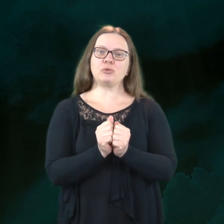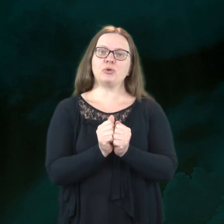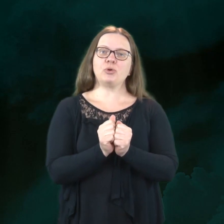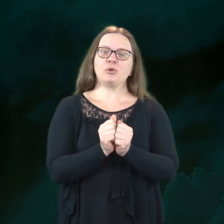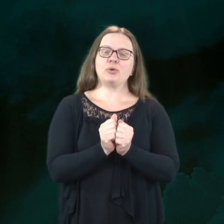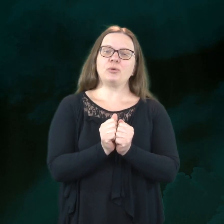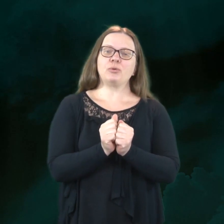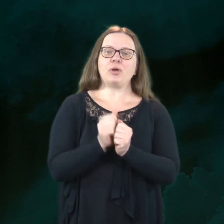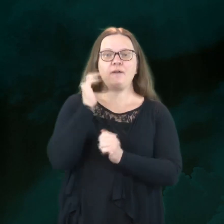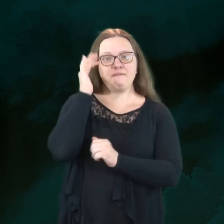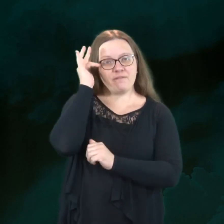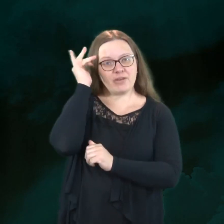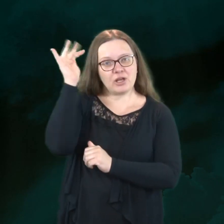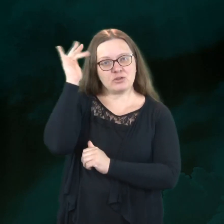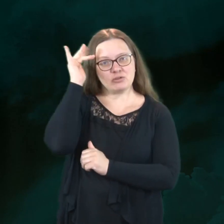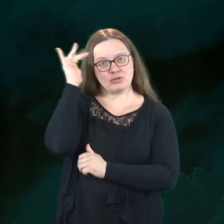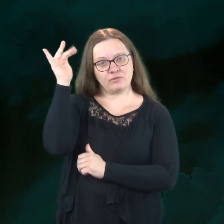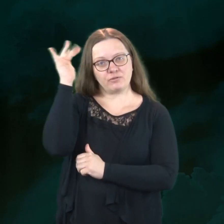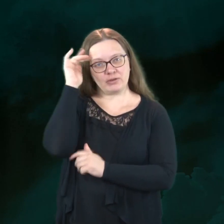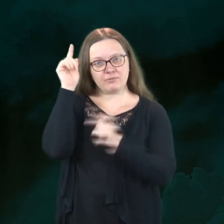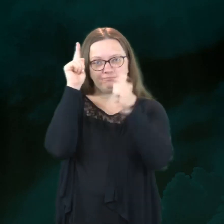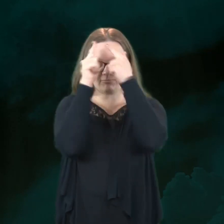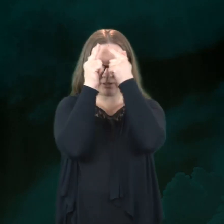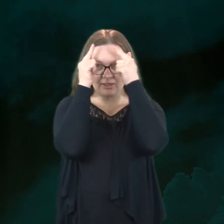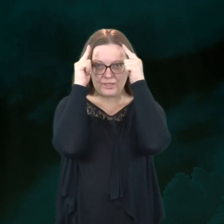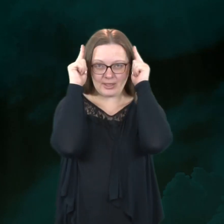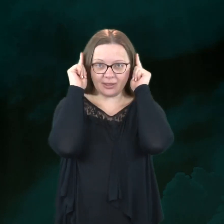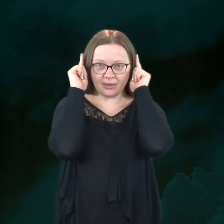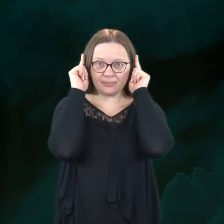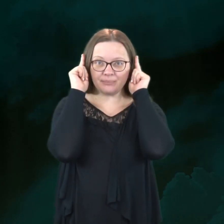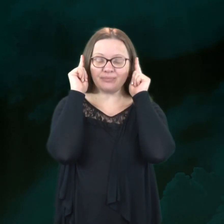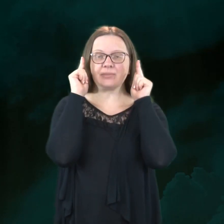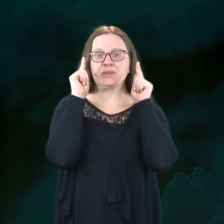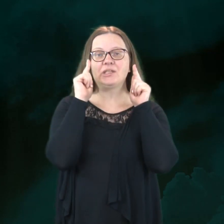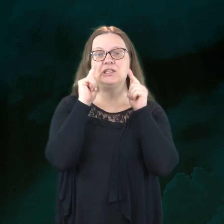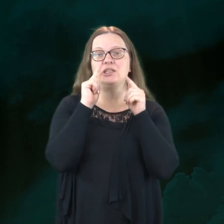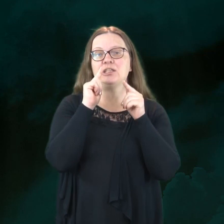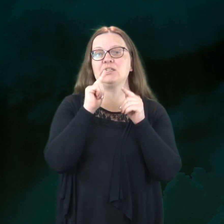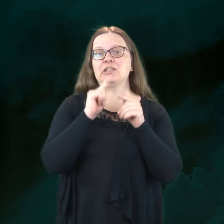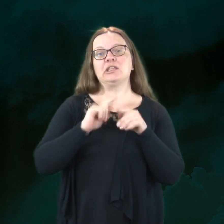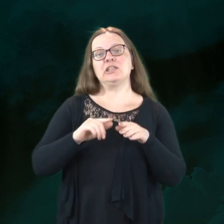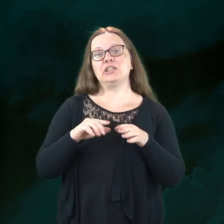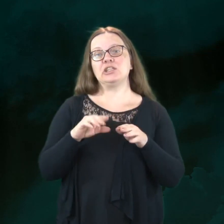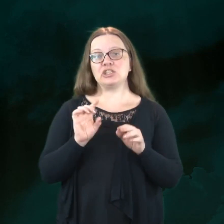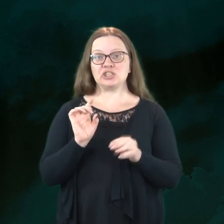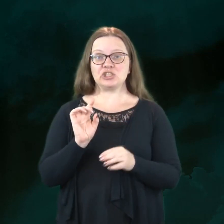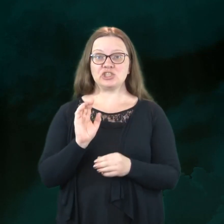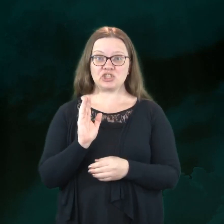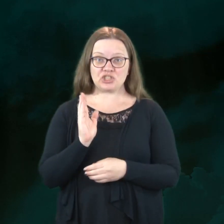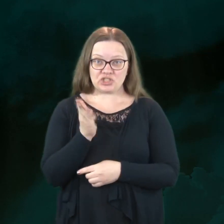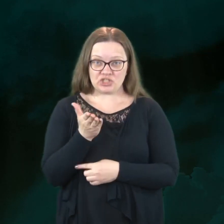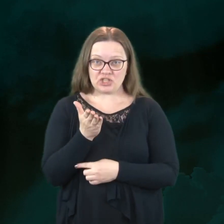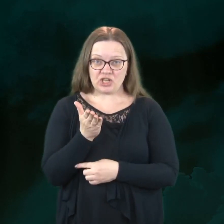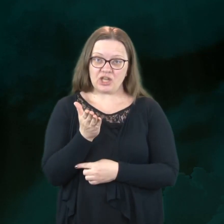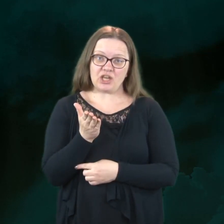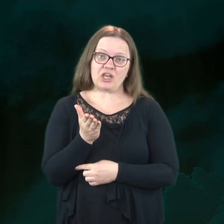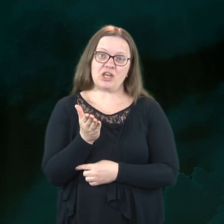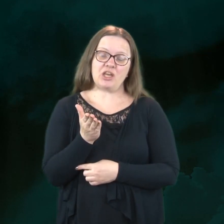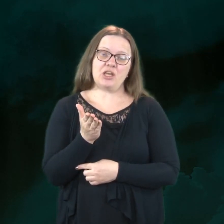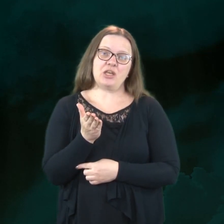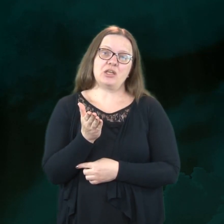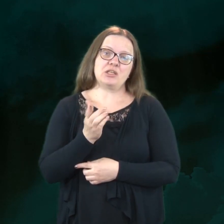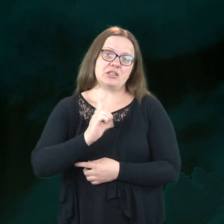sem fundamento, não. Ela vem da história desde Gênesis 6. Aquela história, né, depois a gente